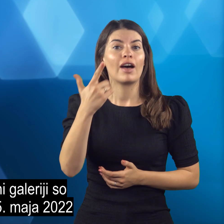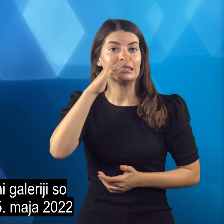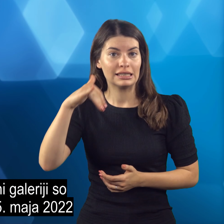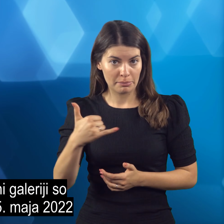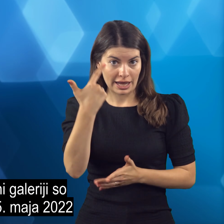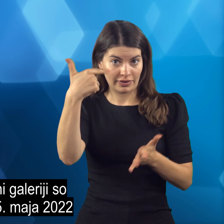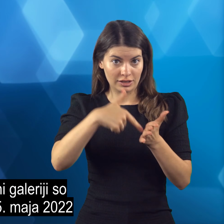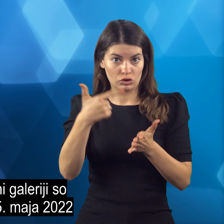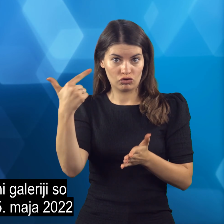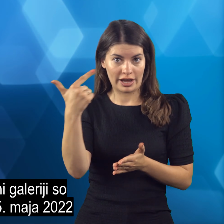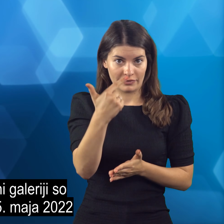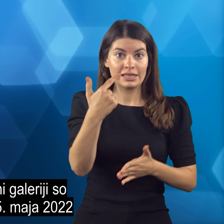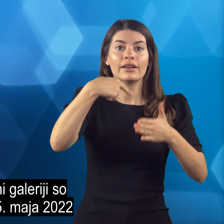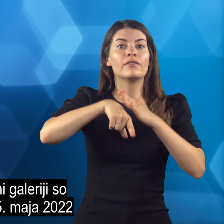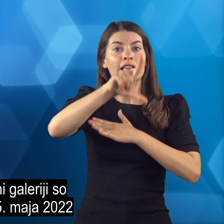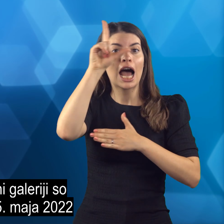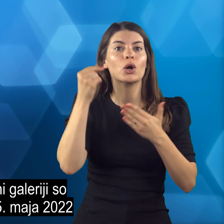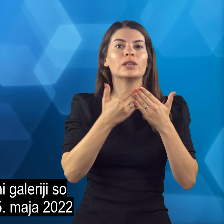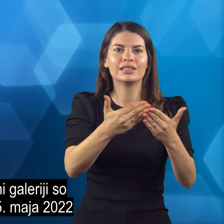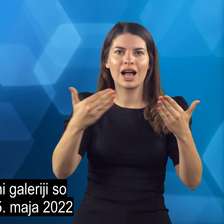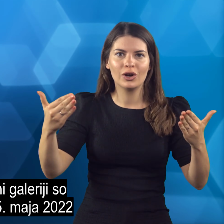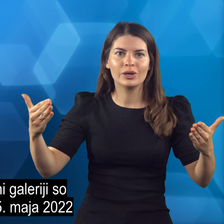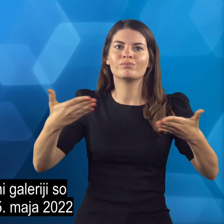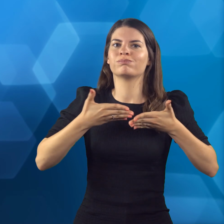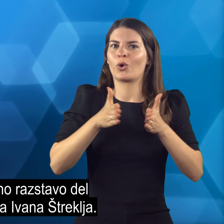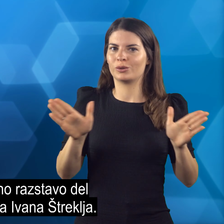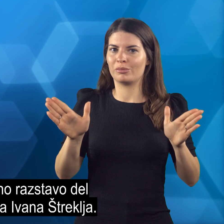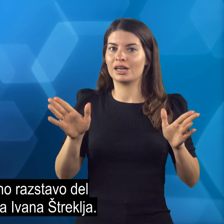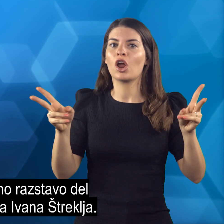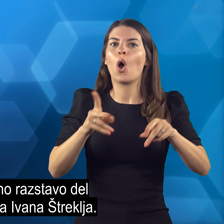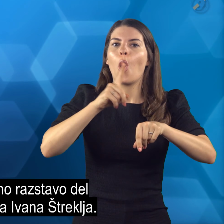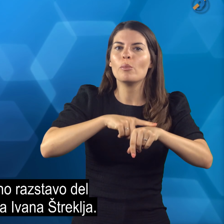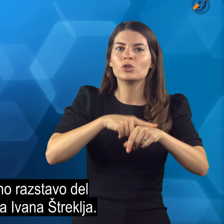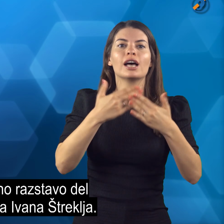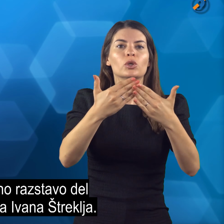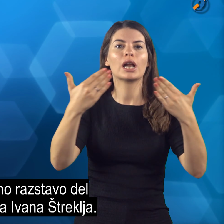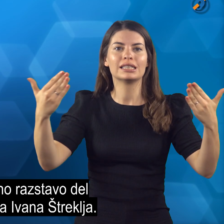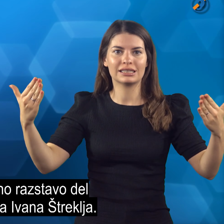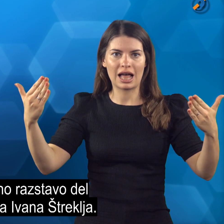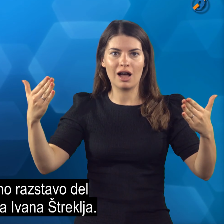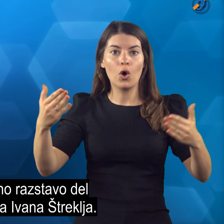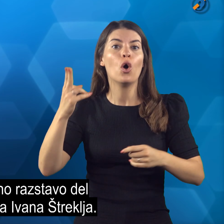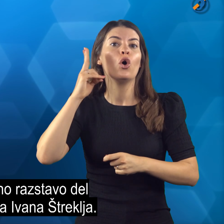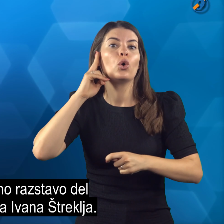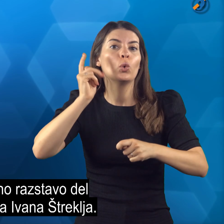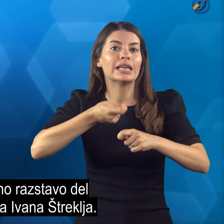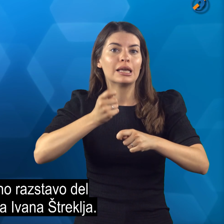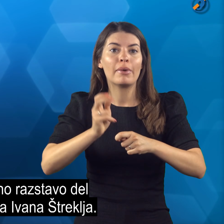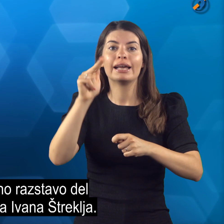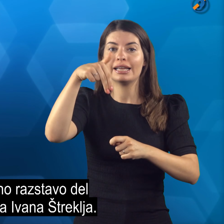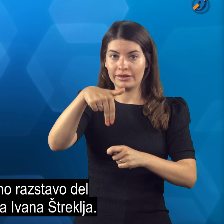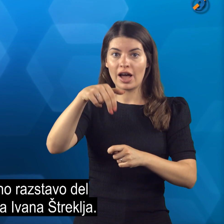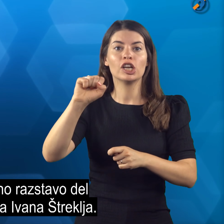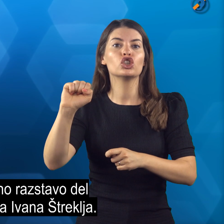V Narodni galeriji so v sredo 25. maja 2022 odprli občasno razstavo del gluhega kiparja